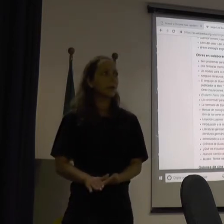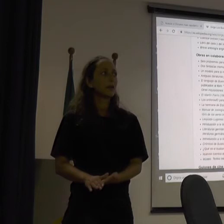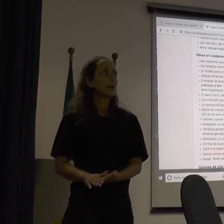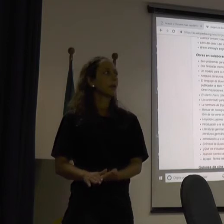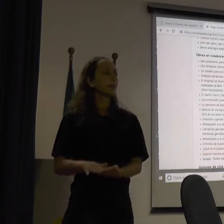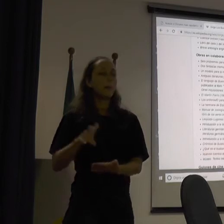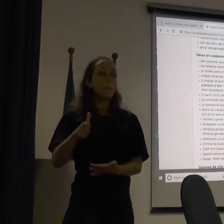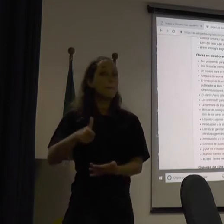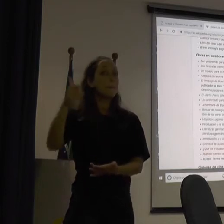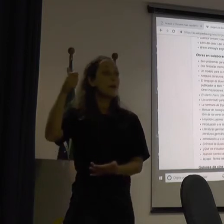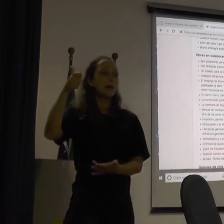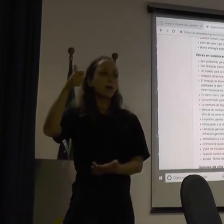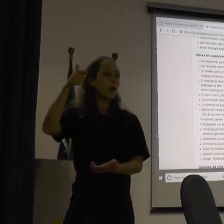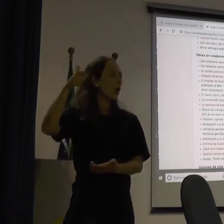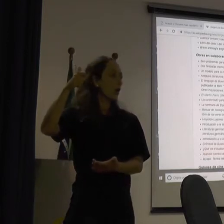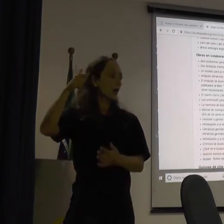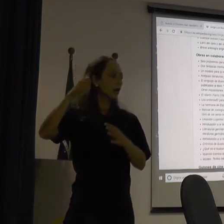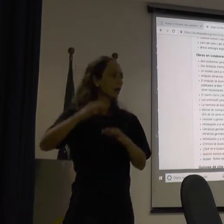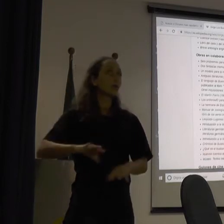das Américas, né?